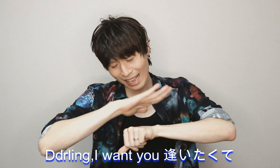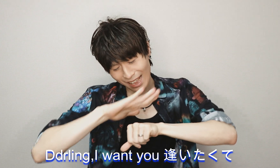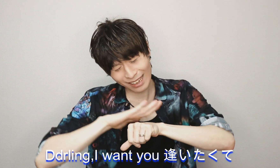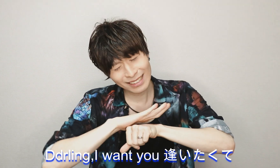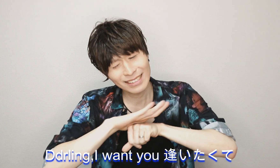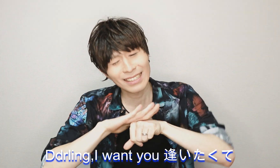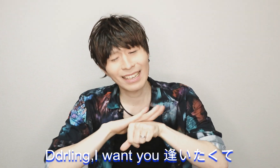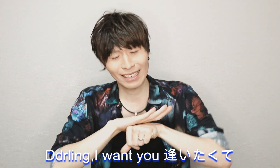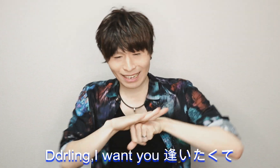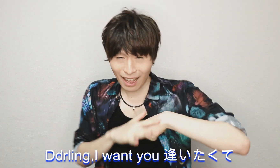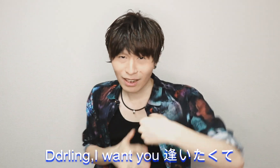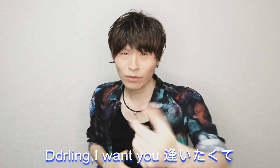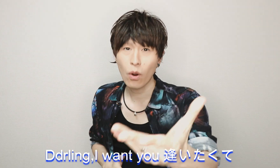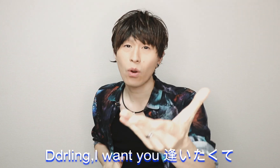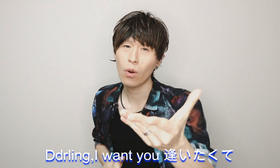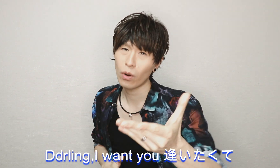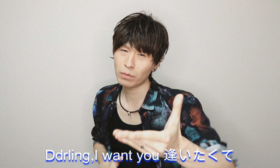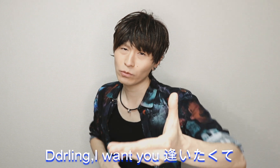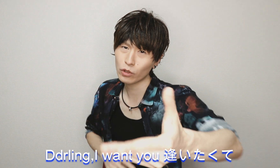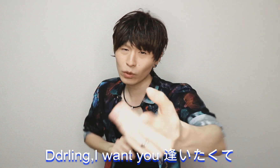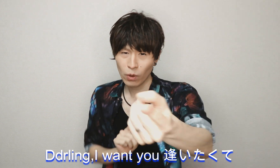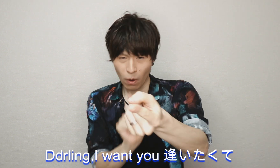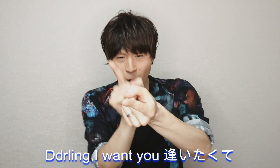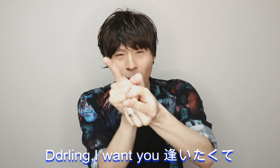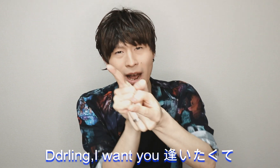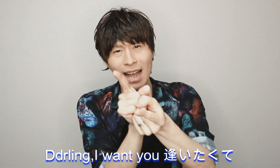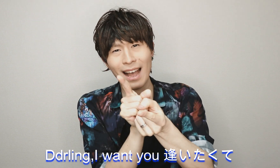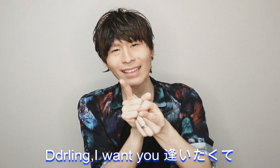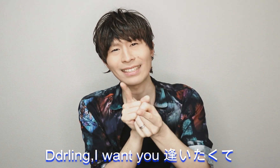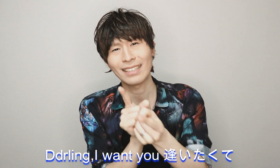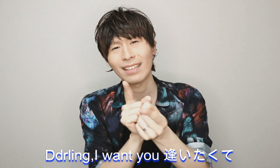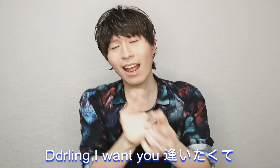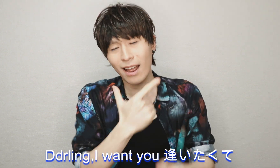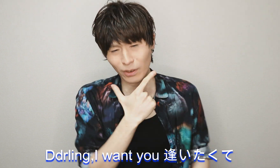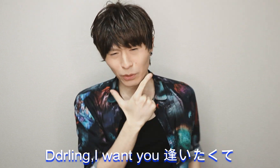足りない want you 会いたくて